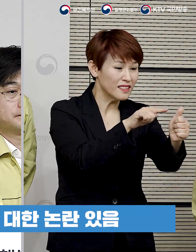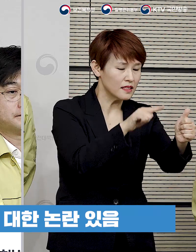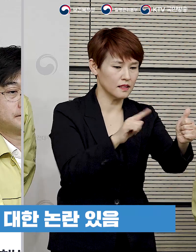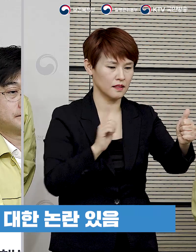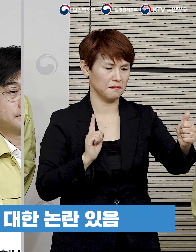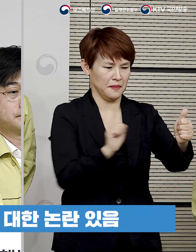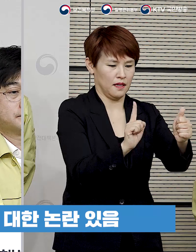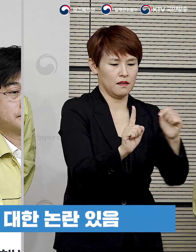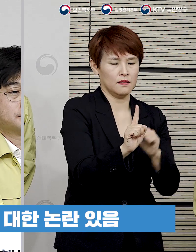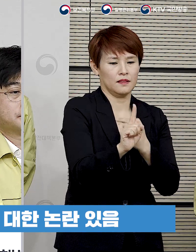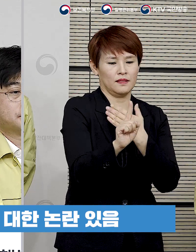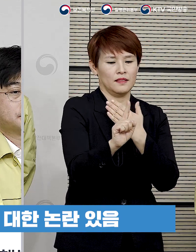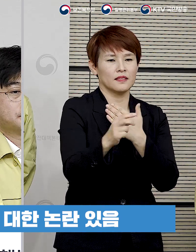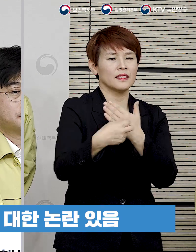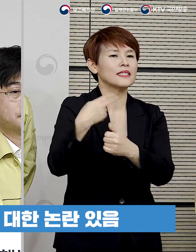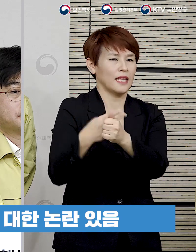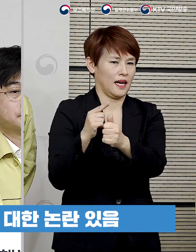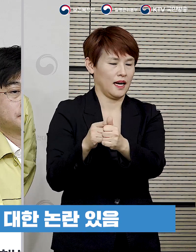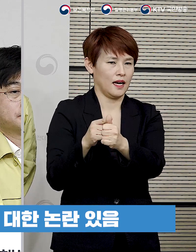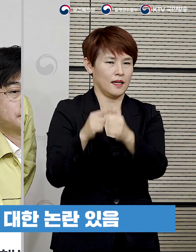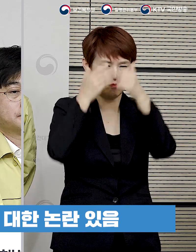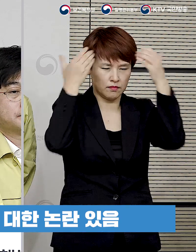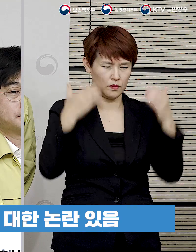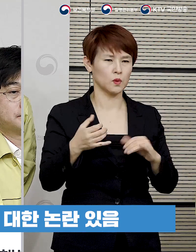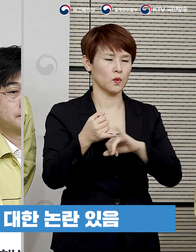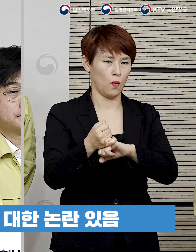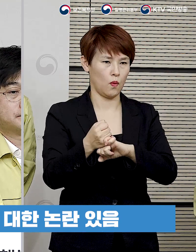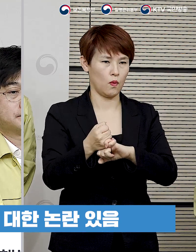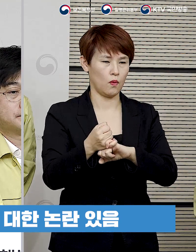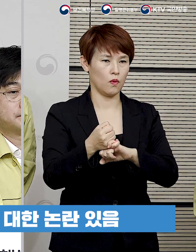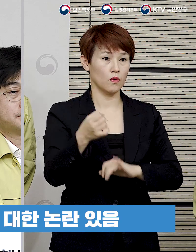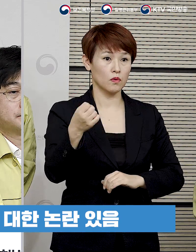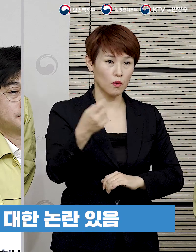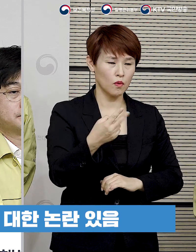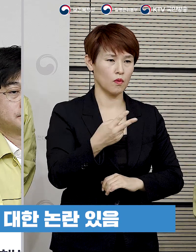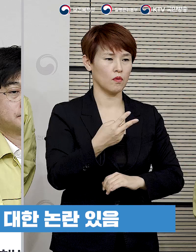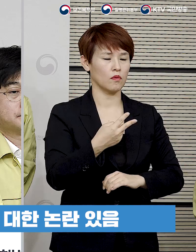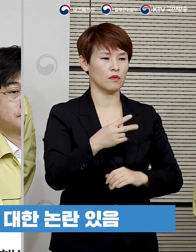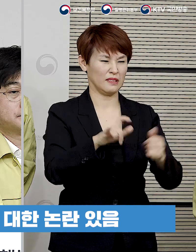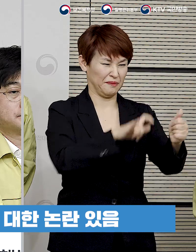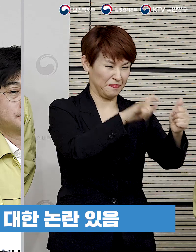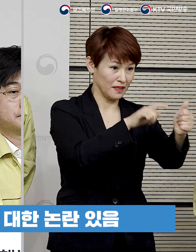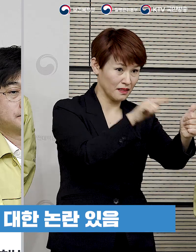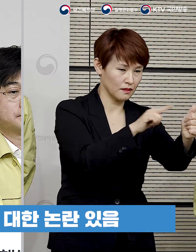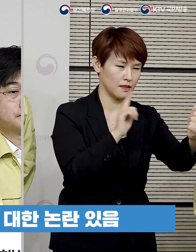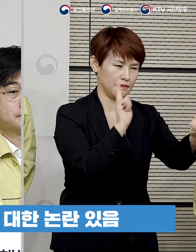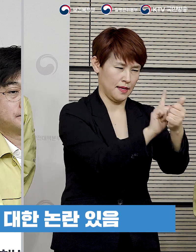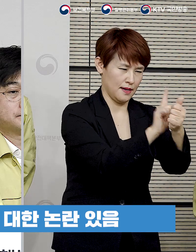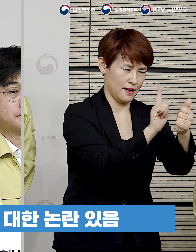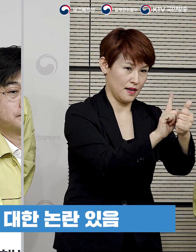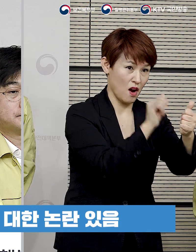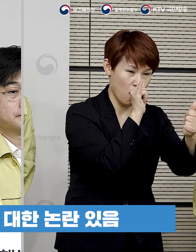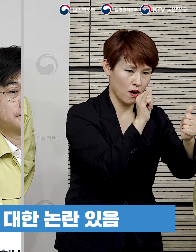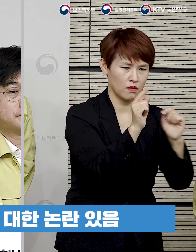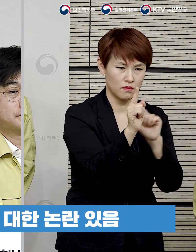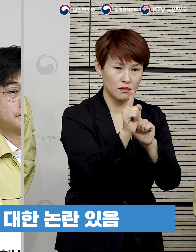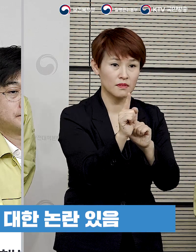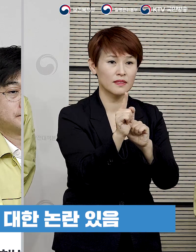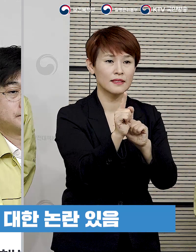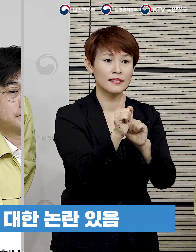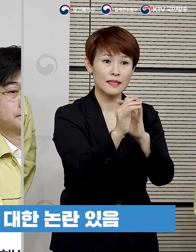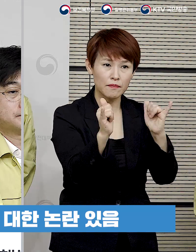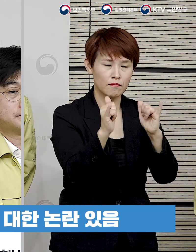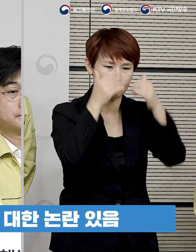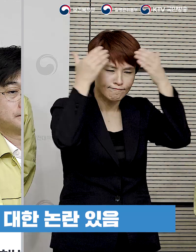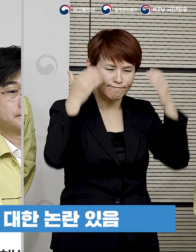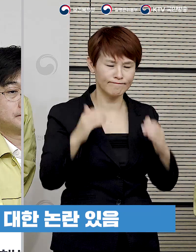원칙상에서는 확진 환자들을 직접 대면하고 있는 의료진과 확진 환자들과 직접 대면하는 이 빈도가 높은